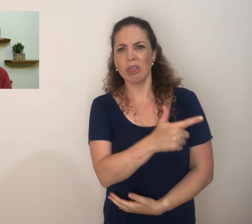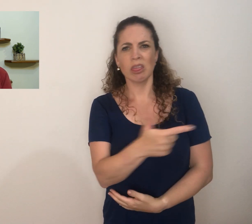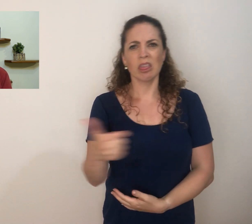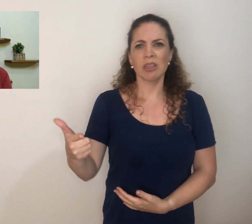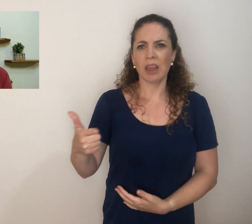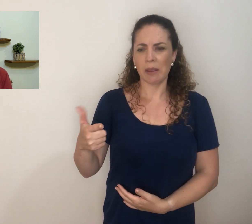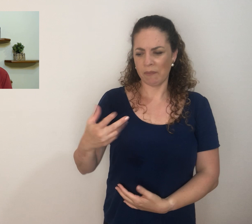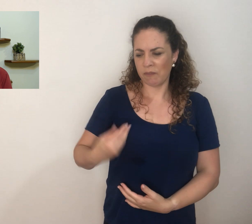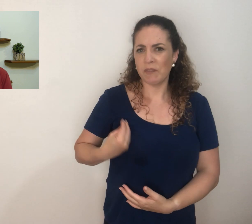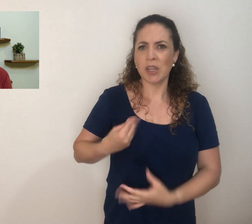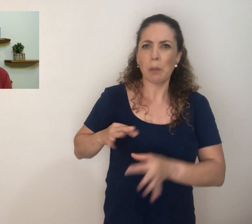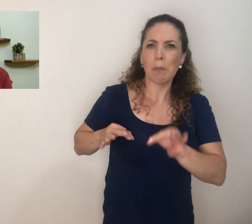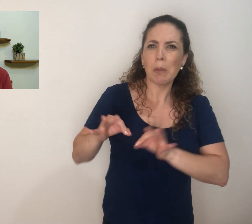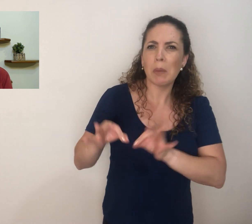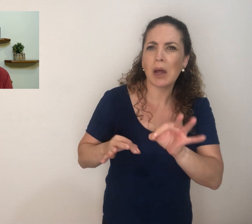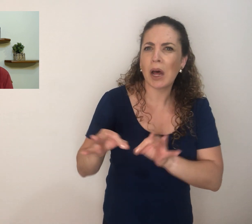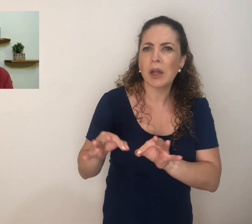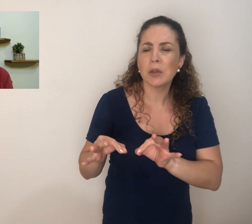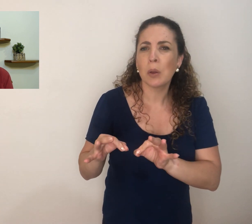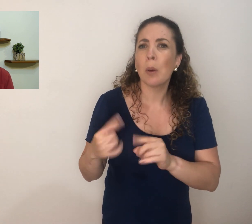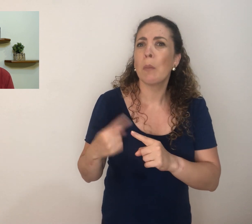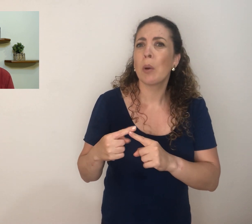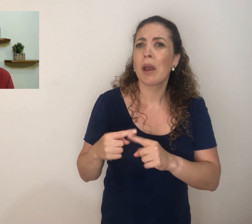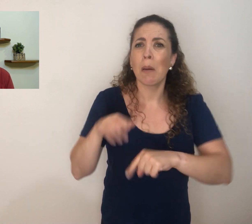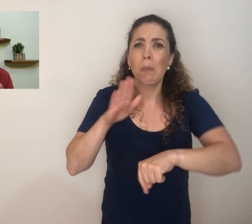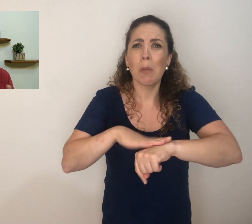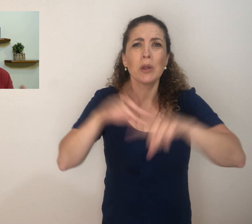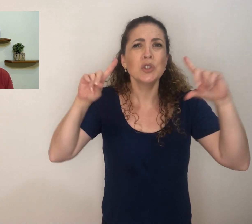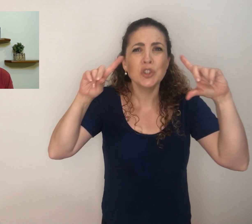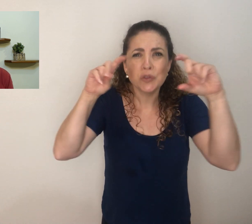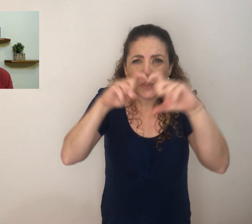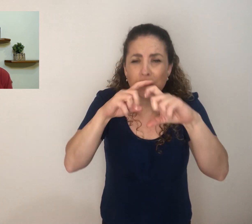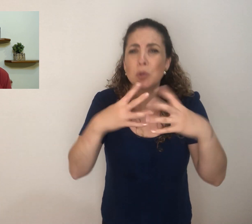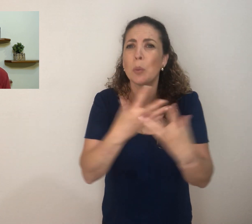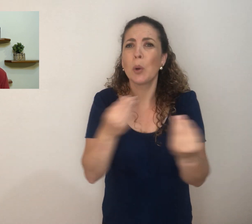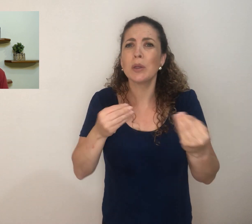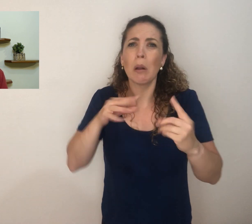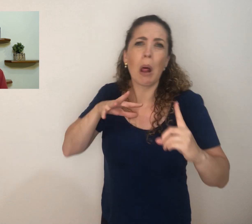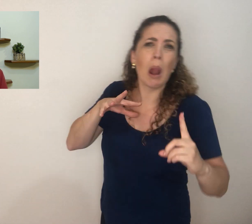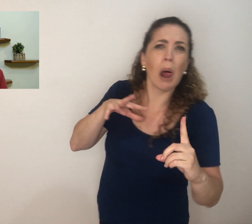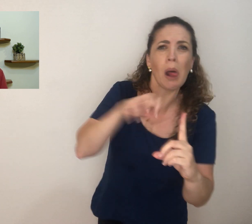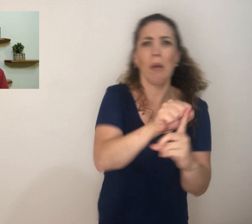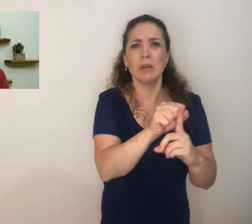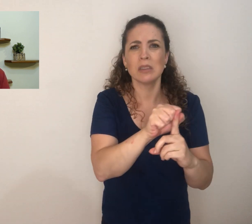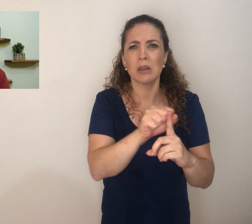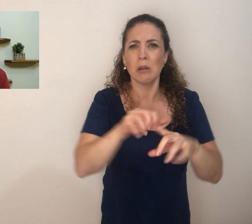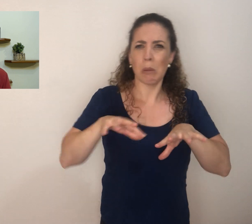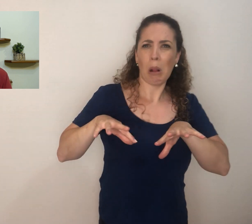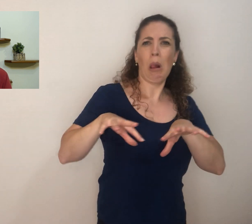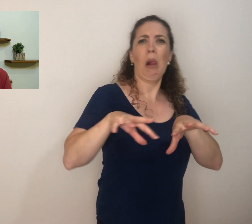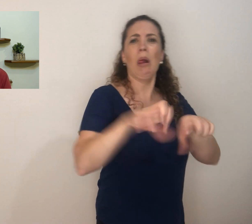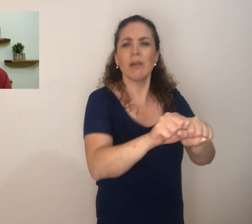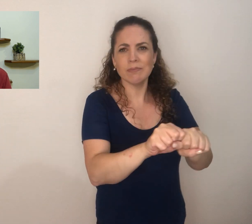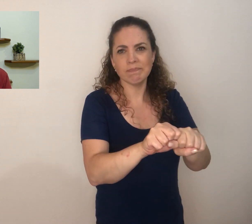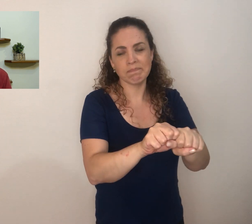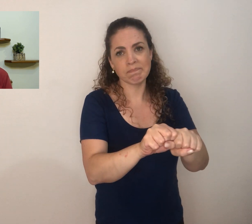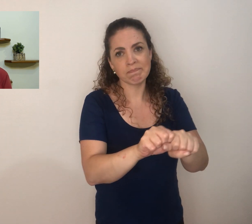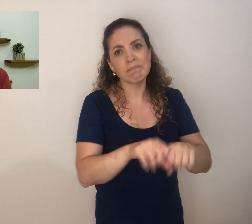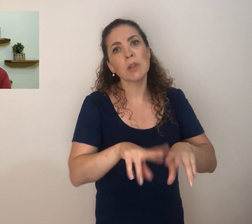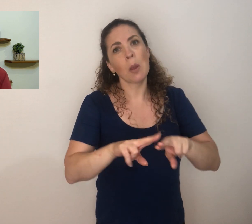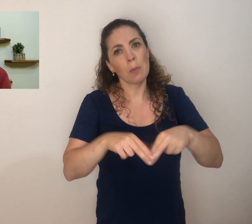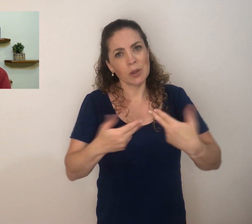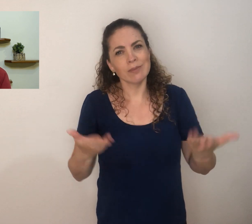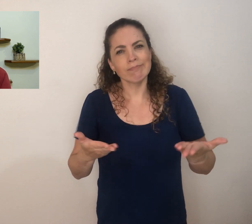dificuldades que virão. Por fim, irmãos, a gente quer esclarecer ainda o que são esses 2 eventos,